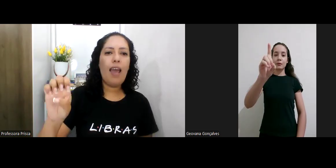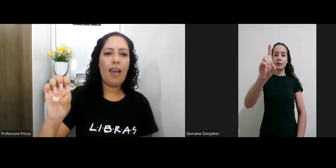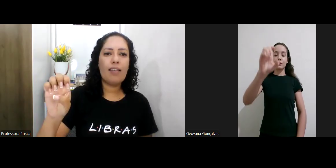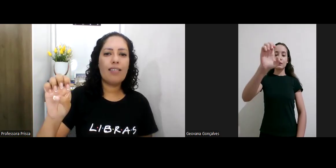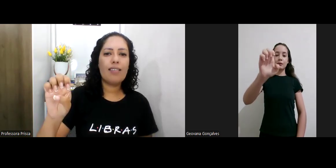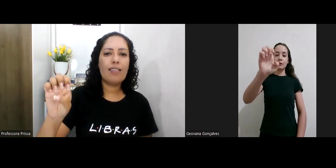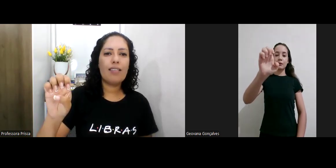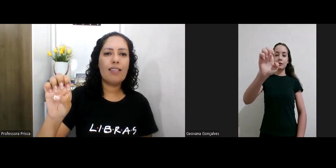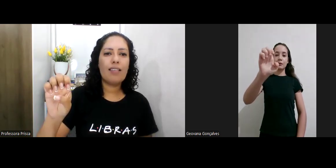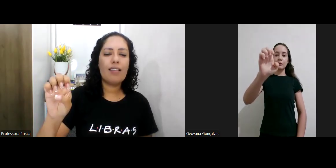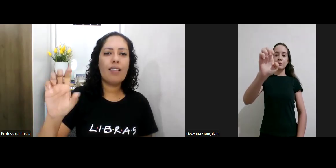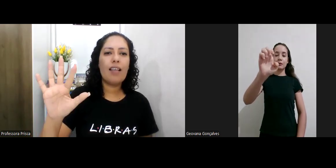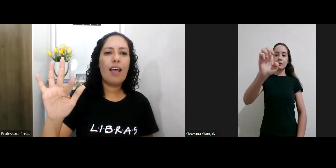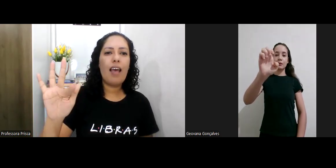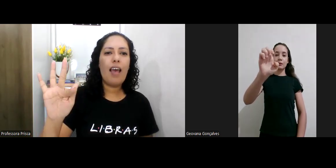E,